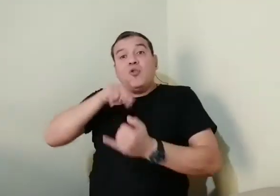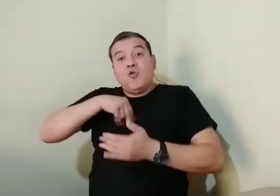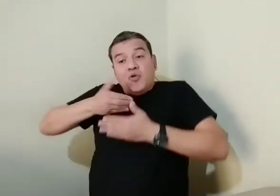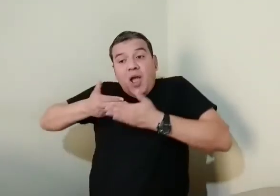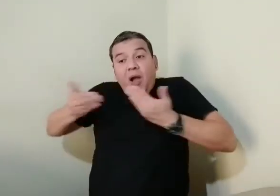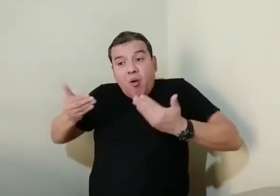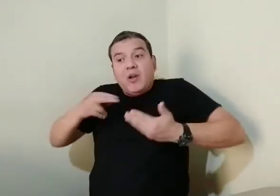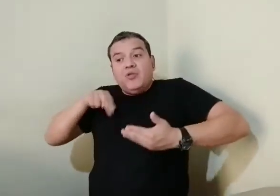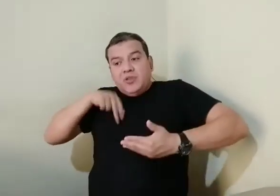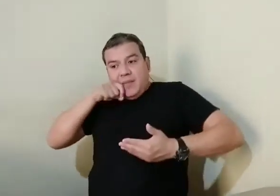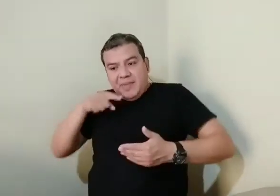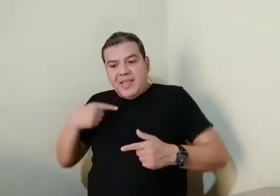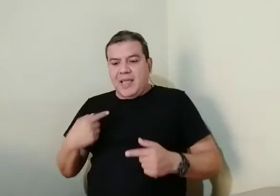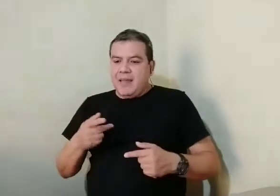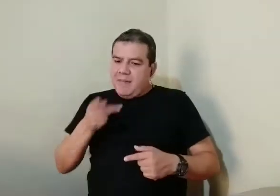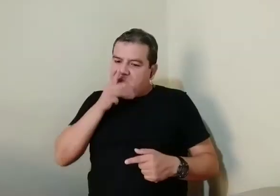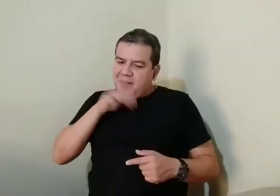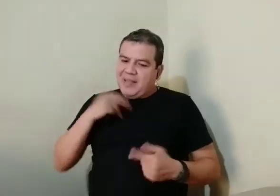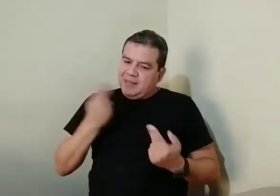su propia relación con Cristo.